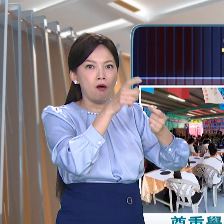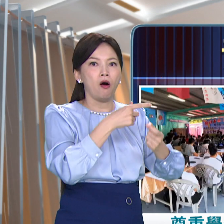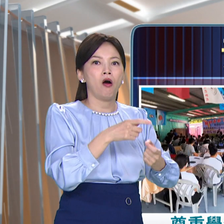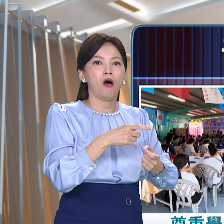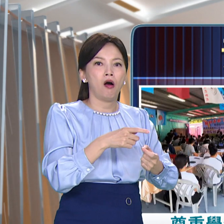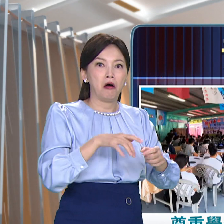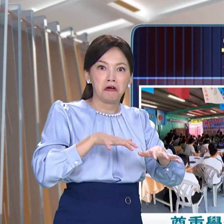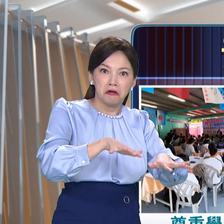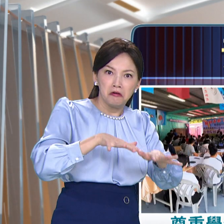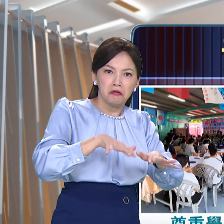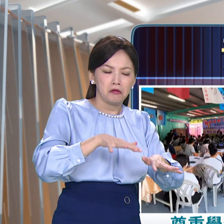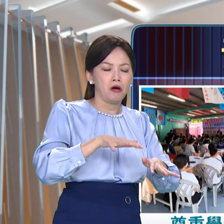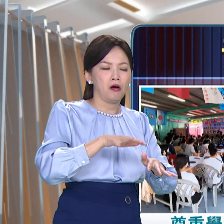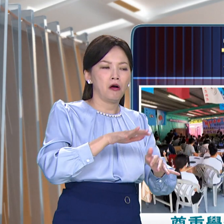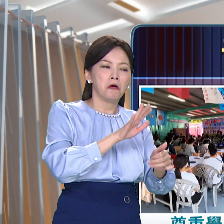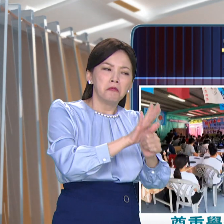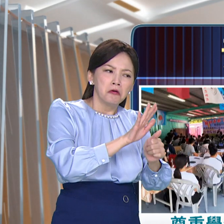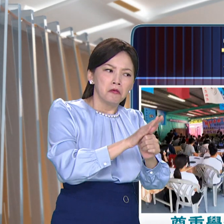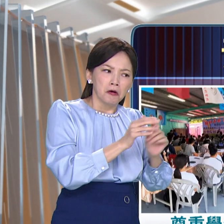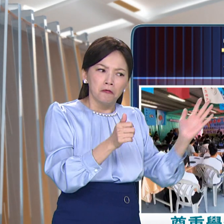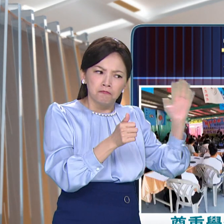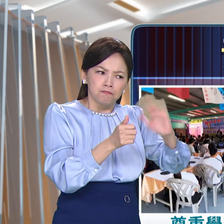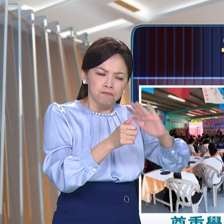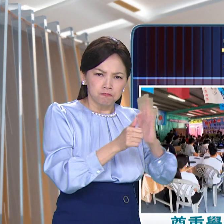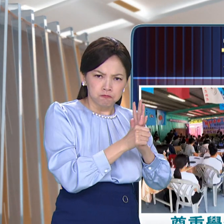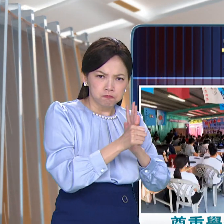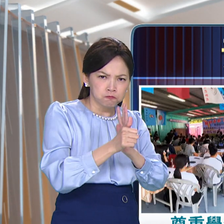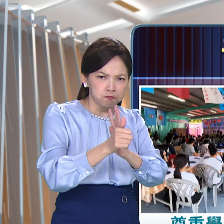让年轻学子上战场。